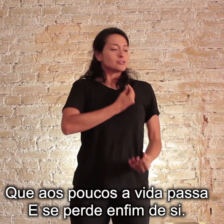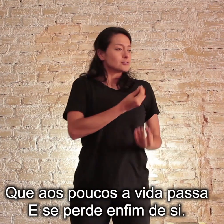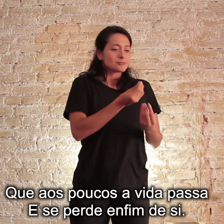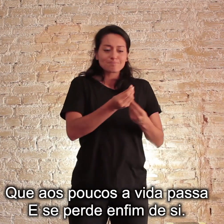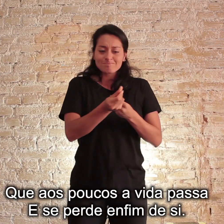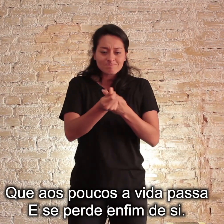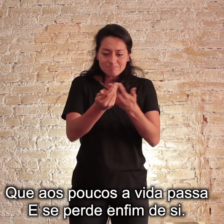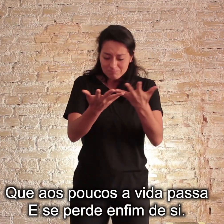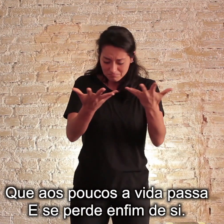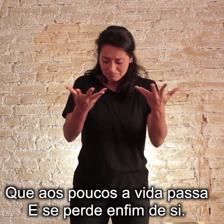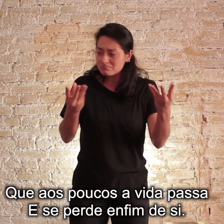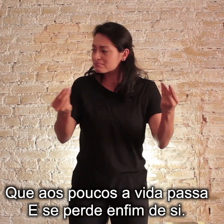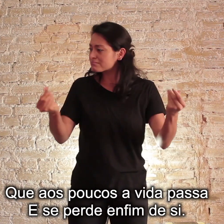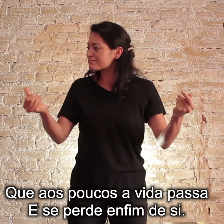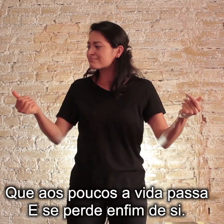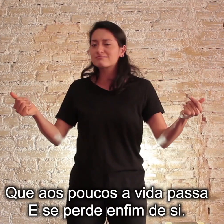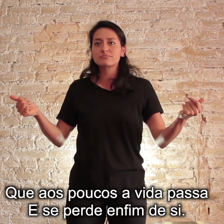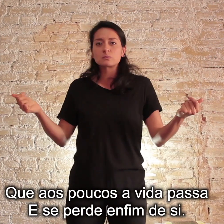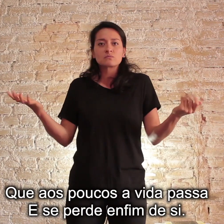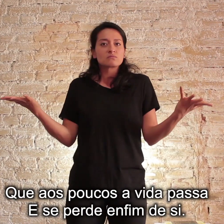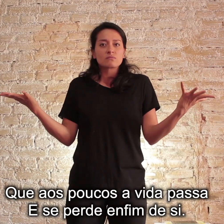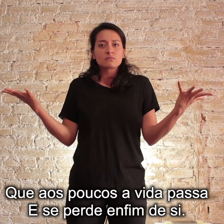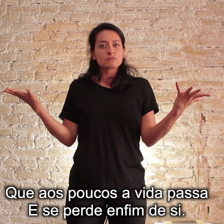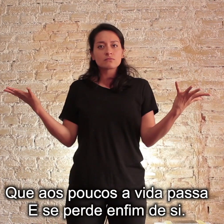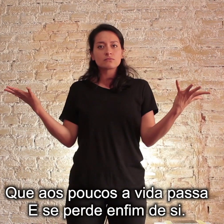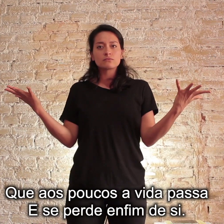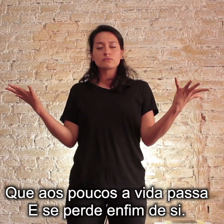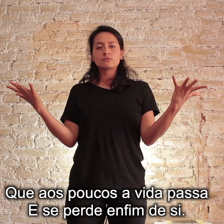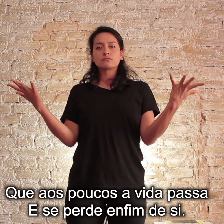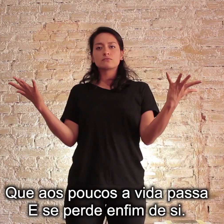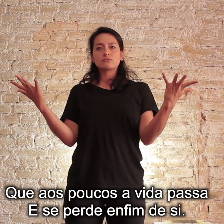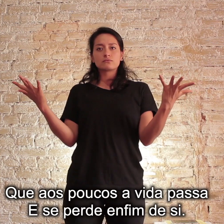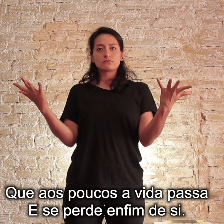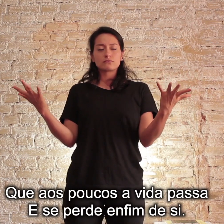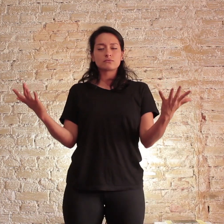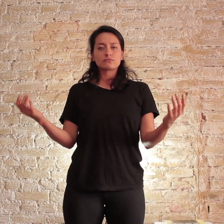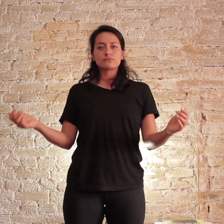aos poucos a vida passa e se perde em fim de si.